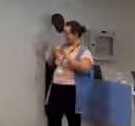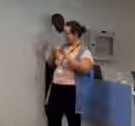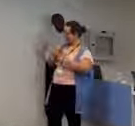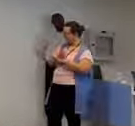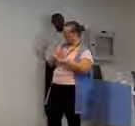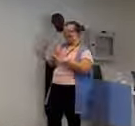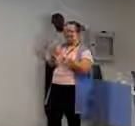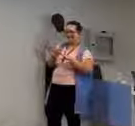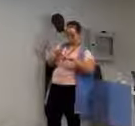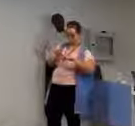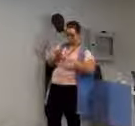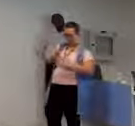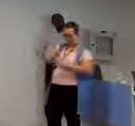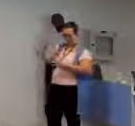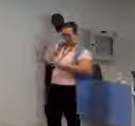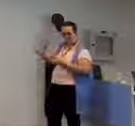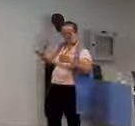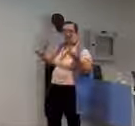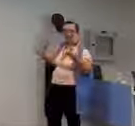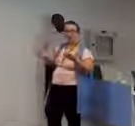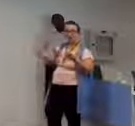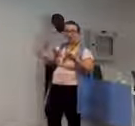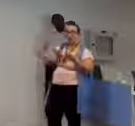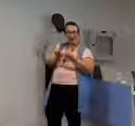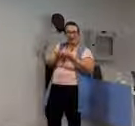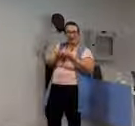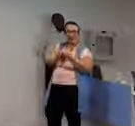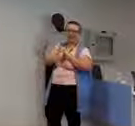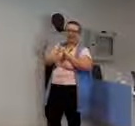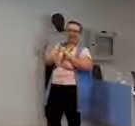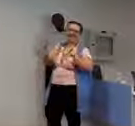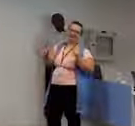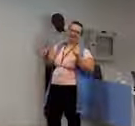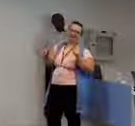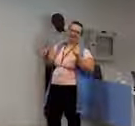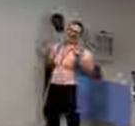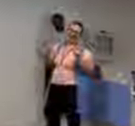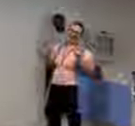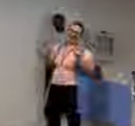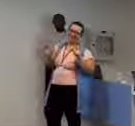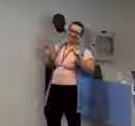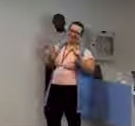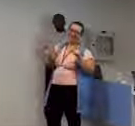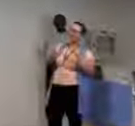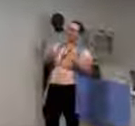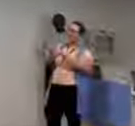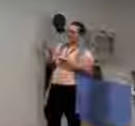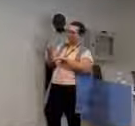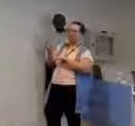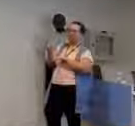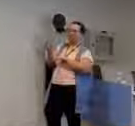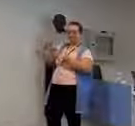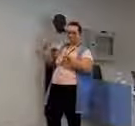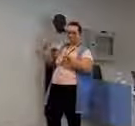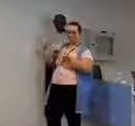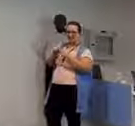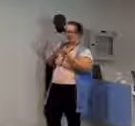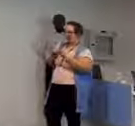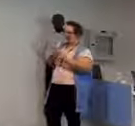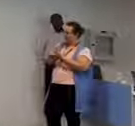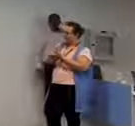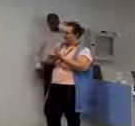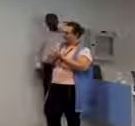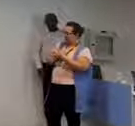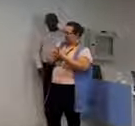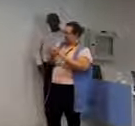caso de ferramentaria, não. Eu tenho normalmente que o projeto é o primeiro grande gargalo já do negócio. Eu